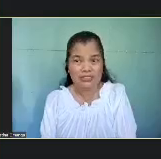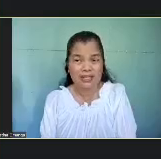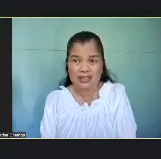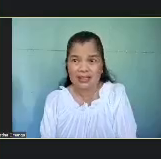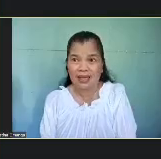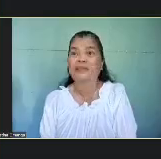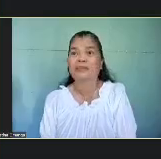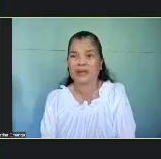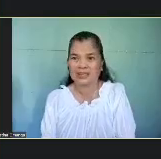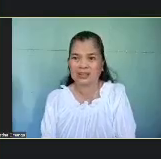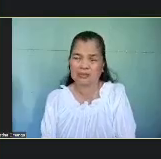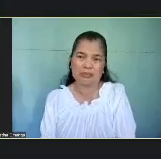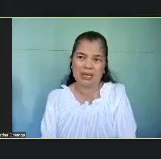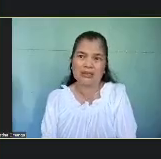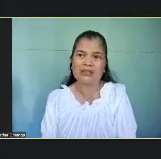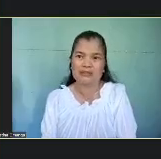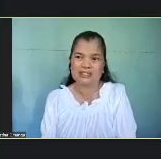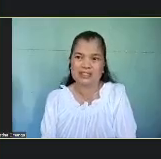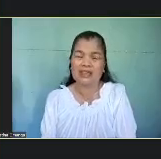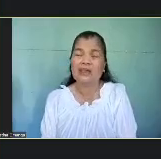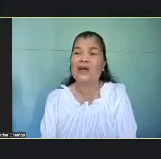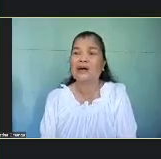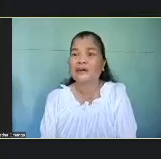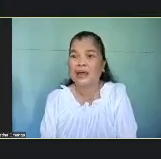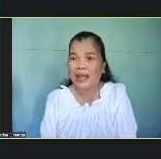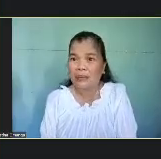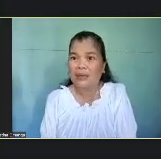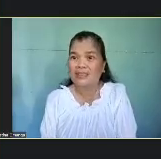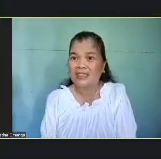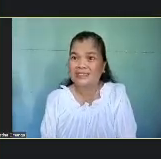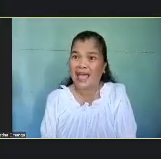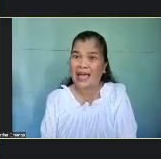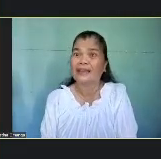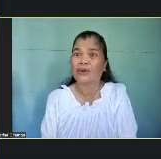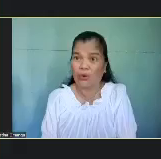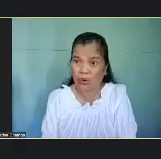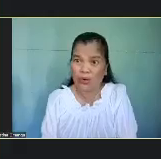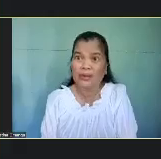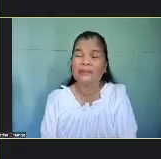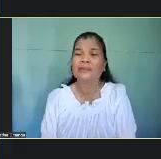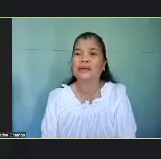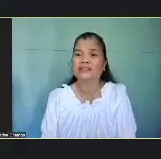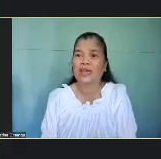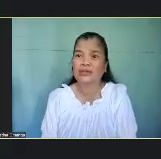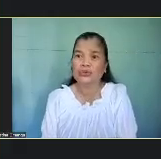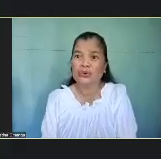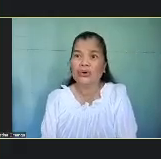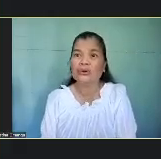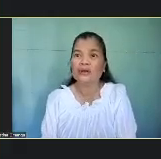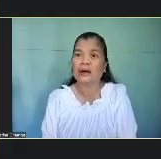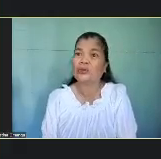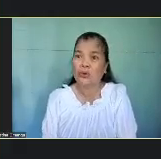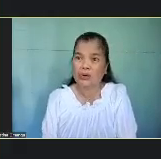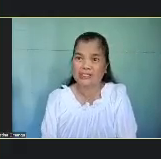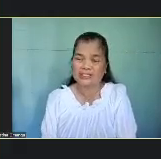of course, the Dean and the President of Bicol University for allowing this add-on sa